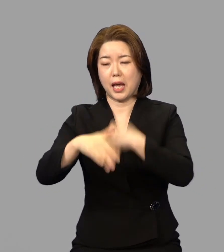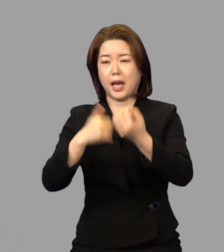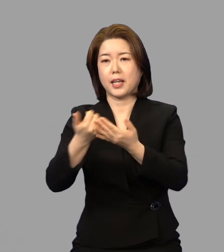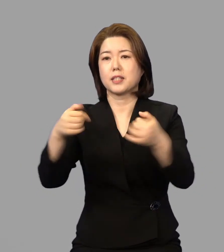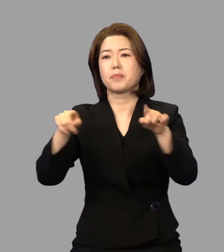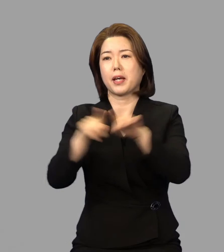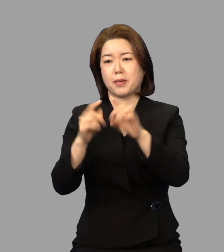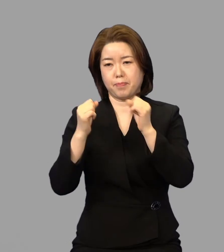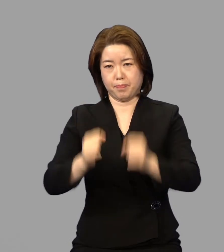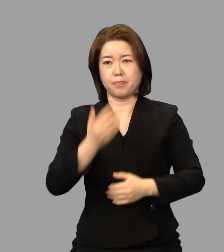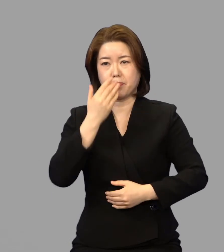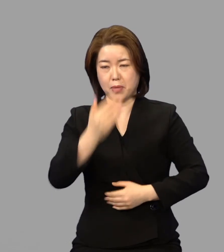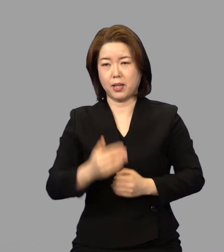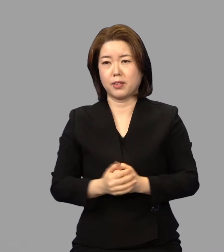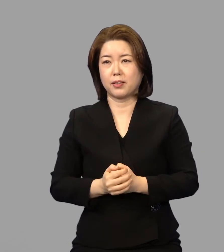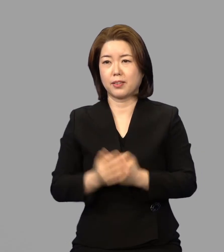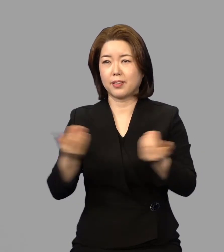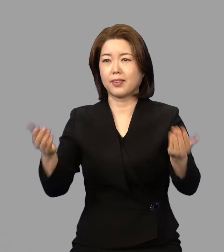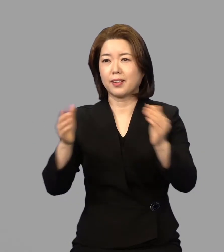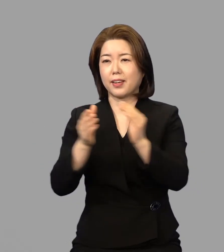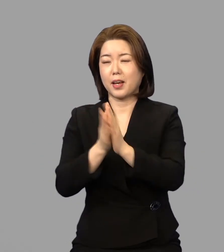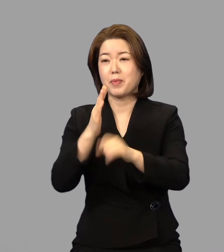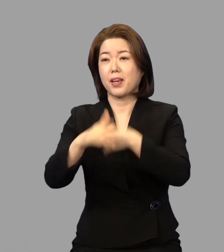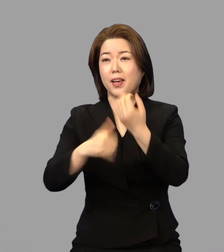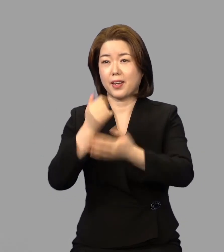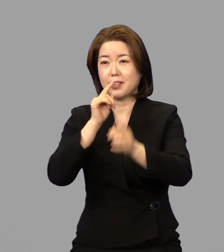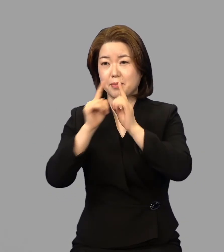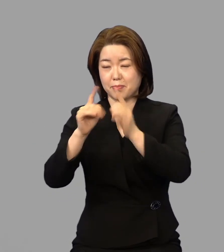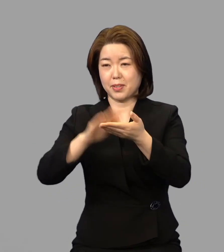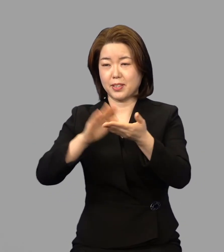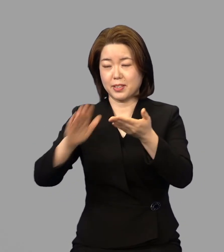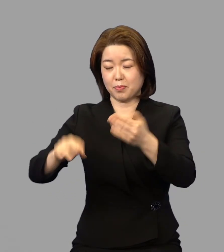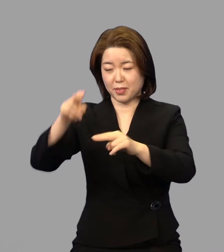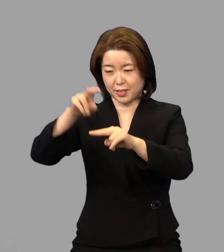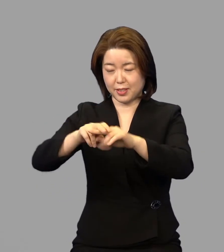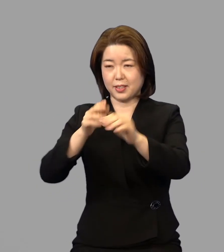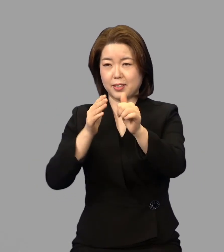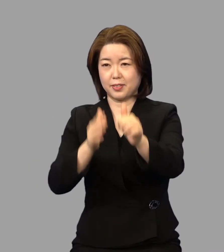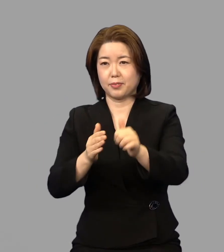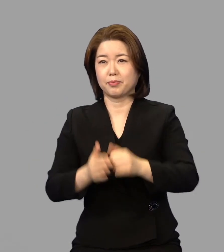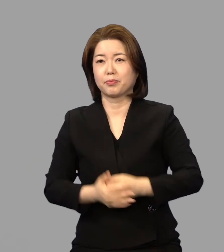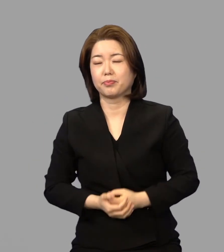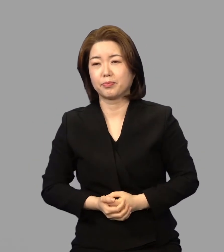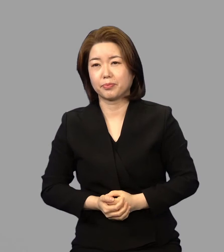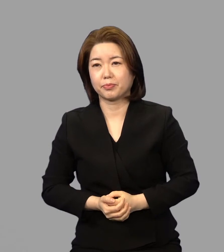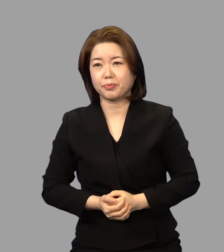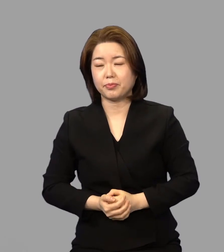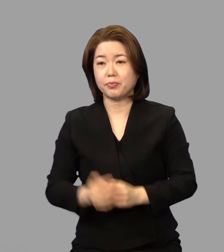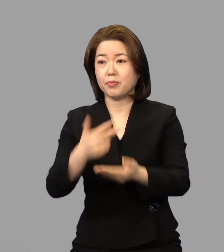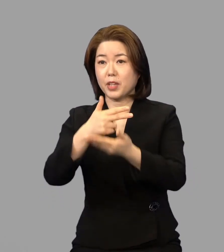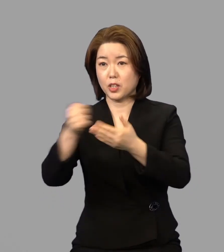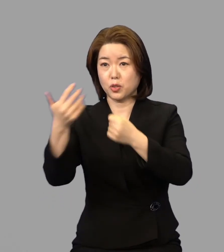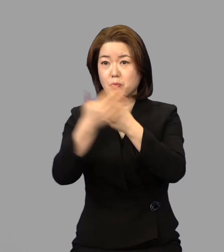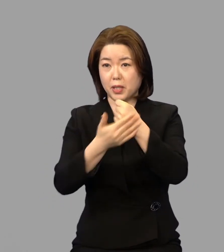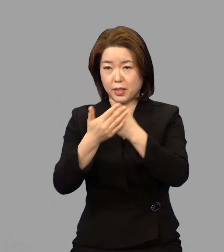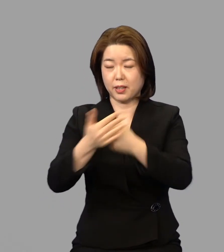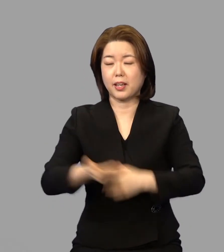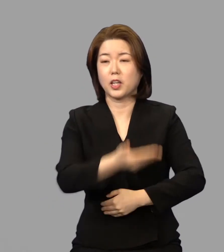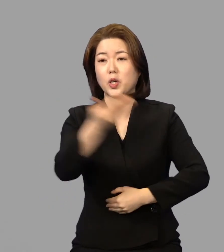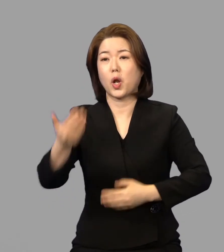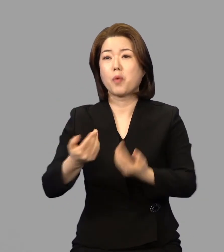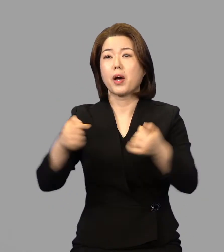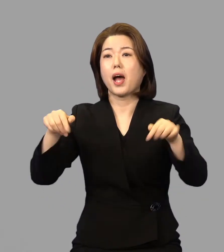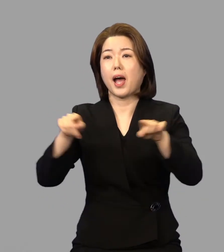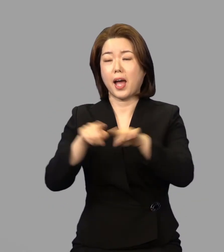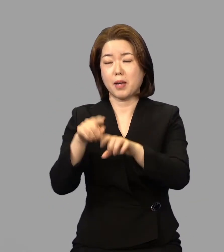함께 있겠다. 아멘. 하나님의 말씀입니다. 자리에 앉으시겠습니다. 주님의 은혜가 여러분과 함께